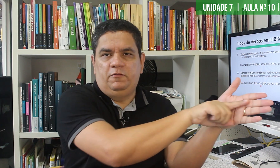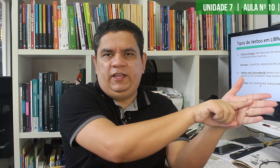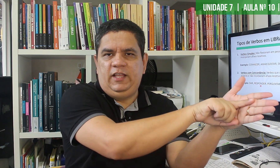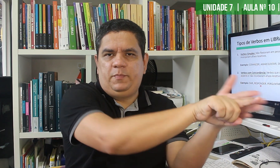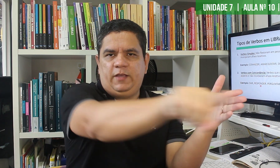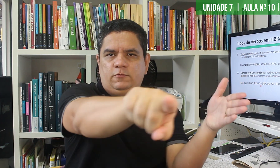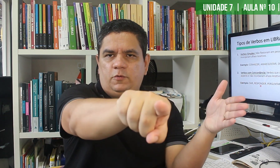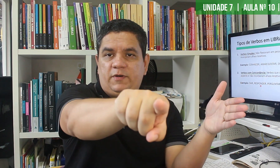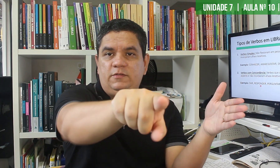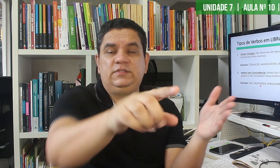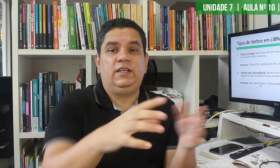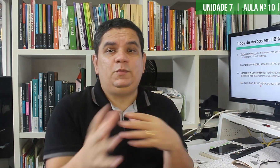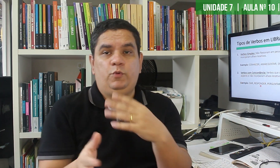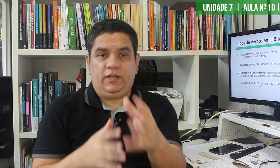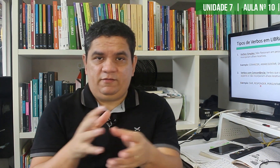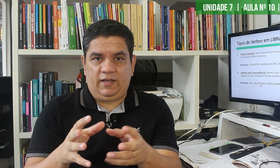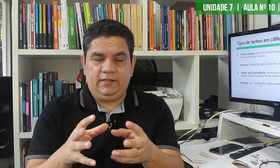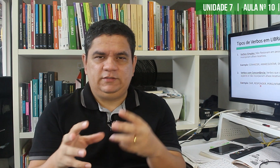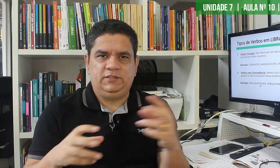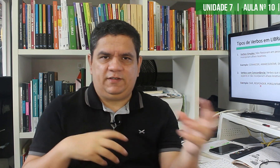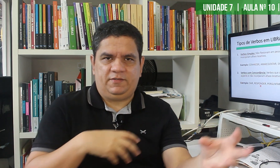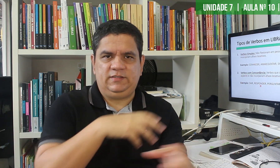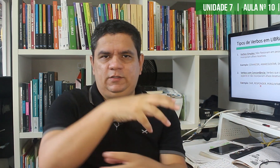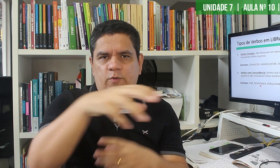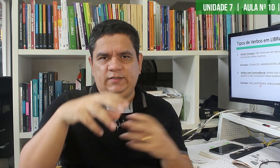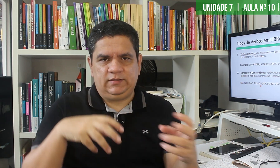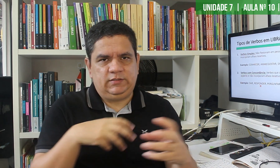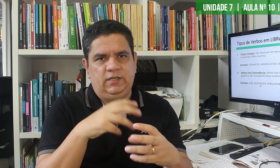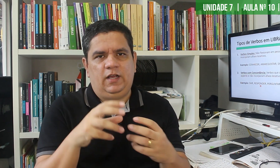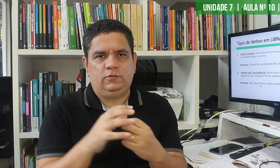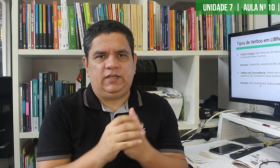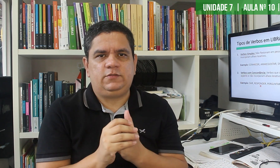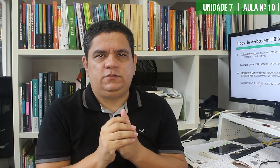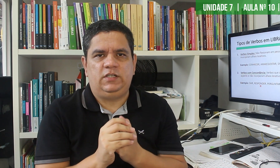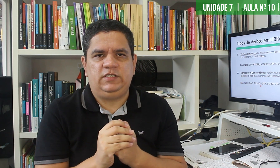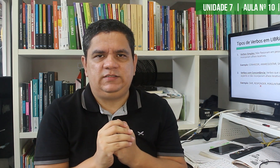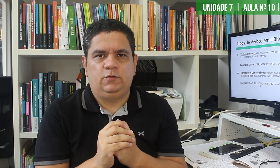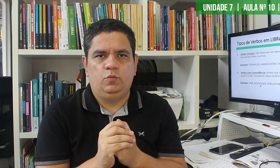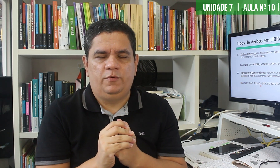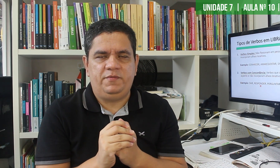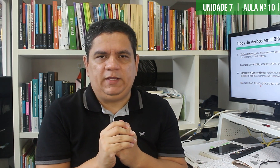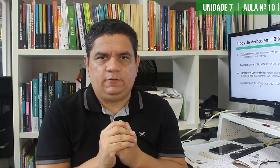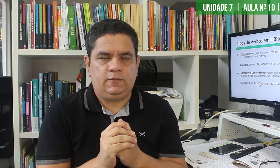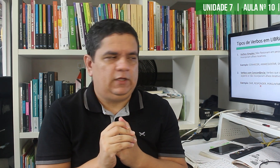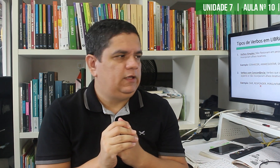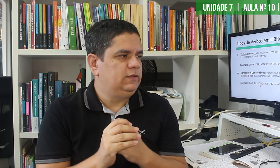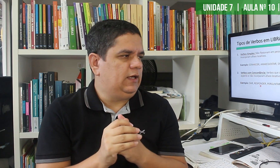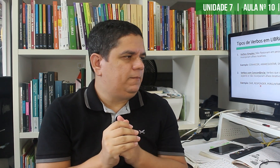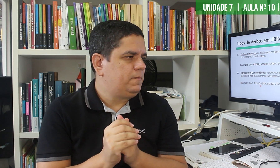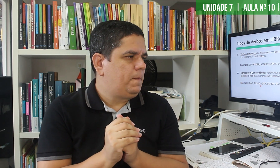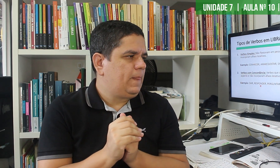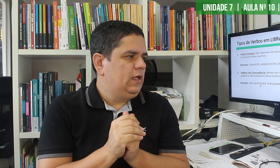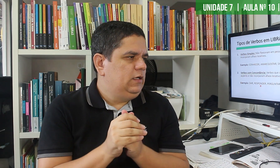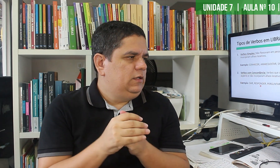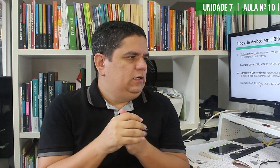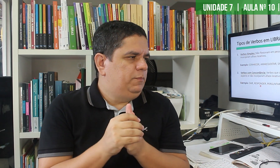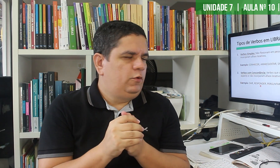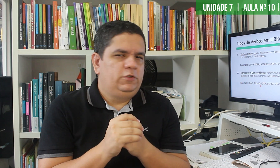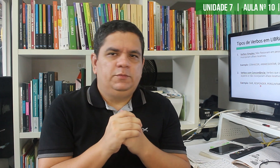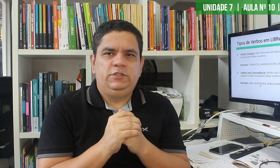ele perguntou para você e por aí vai. A gente vai fazendo essas alterações na direção do movimento, tá? E por último,